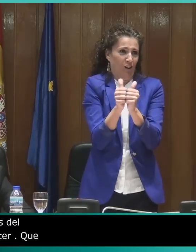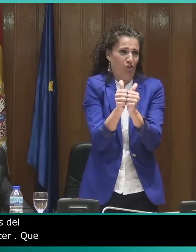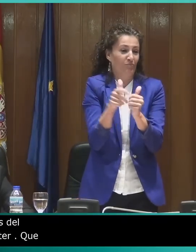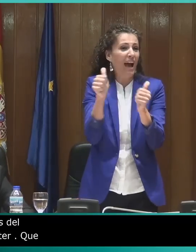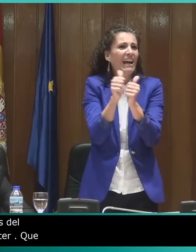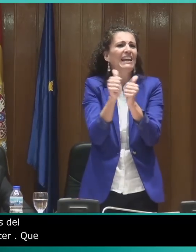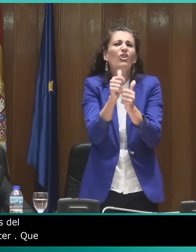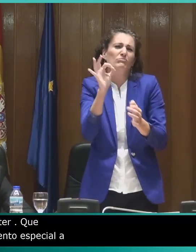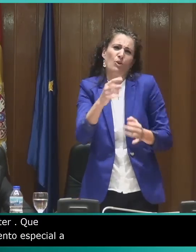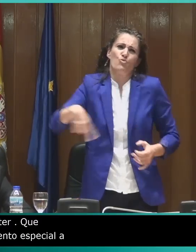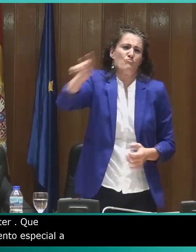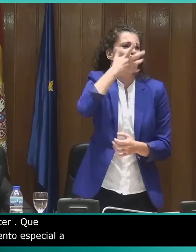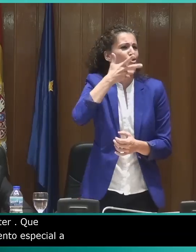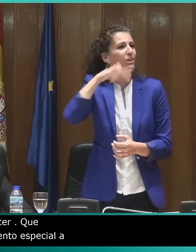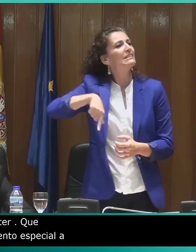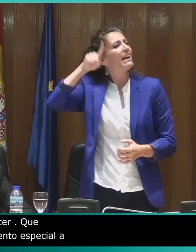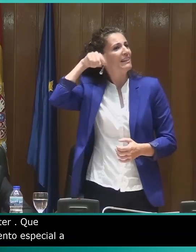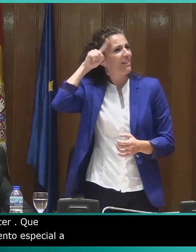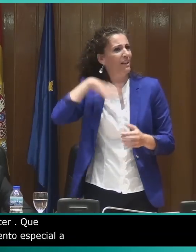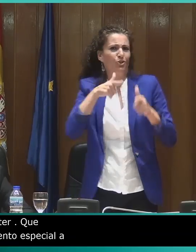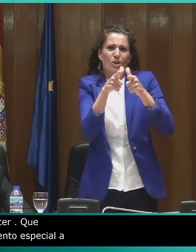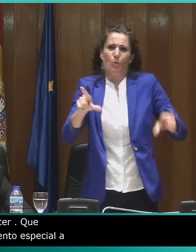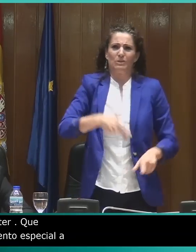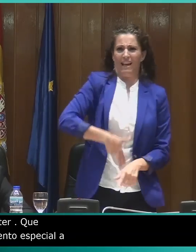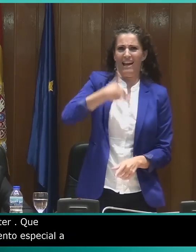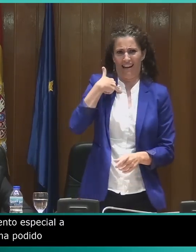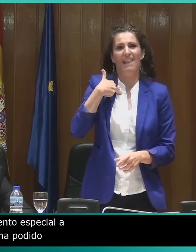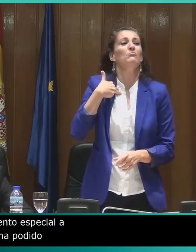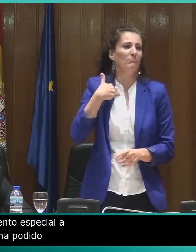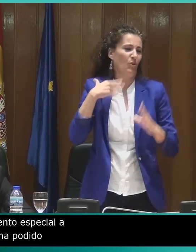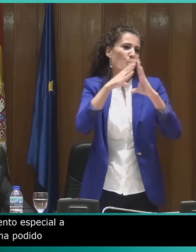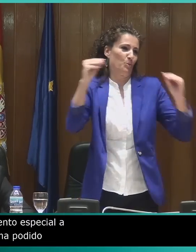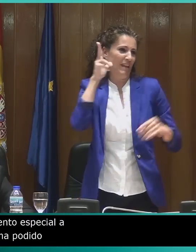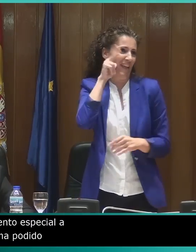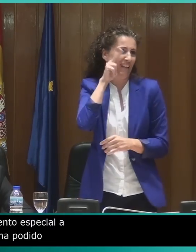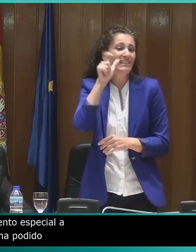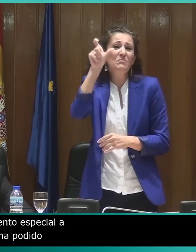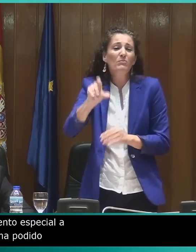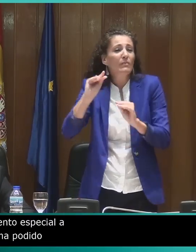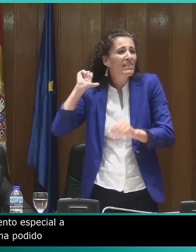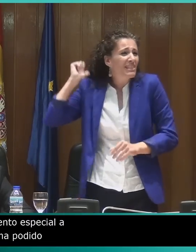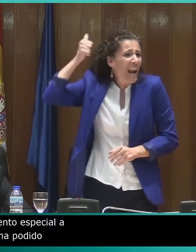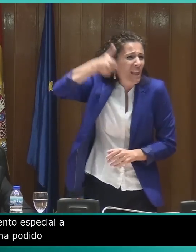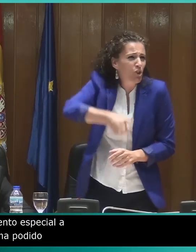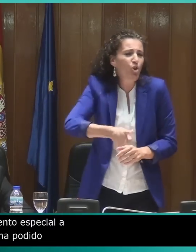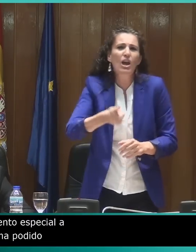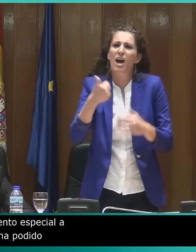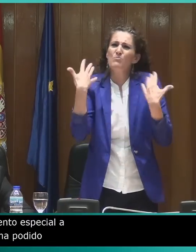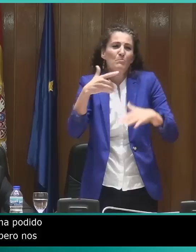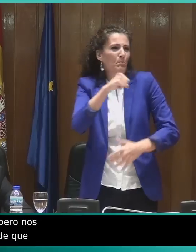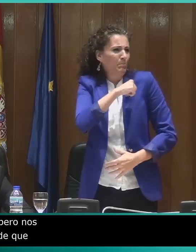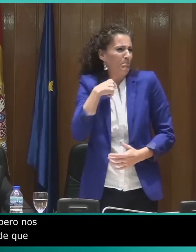pertenezca al Comité de Honor, Ángel Herrero, seguro que lo conoces, es catedrático de Lingüística General de la Universidad de Alicante